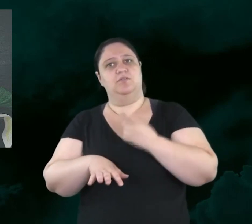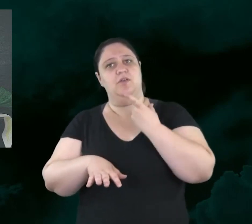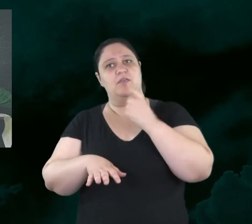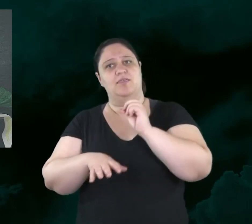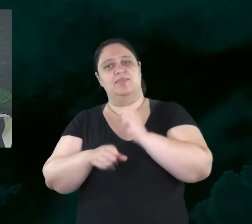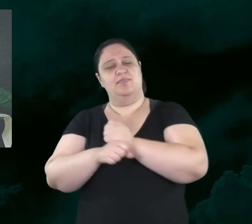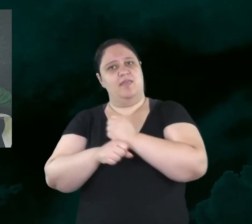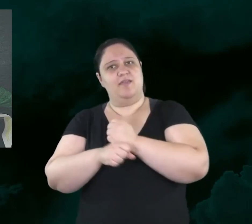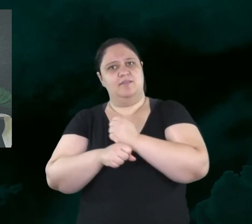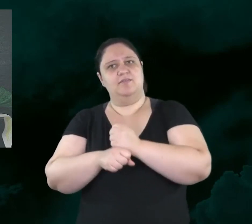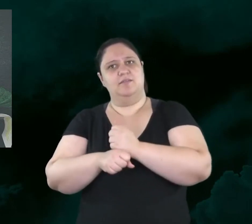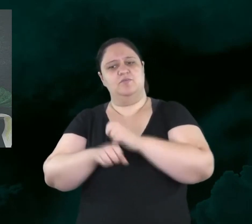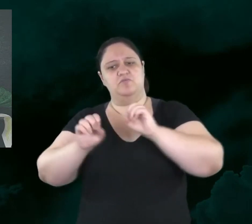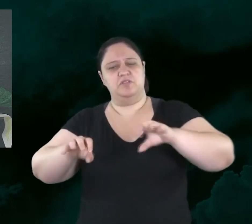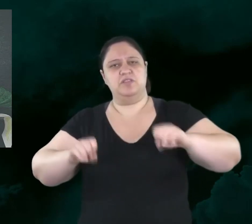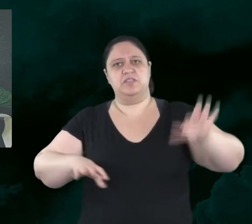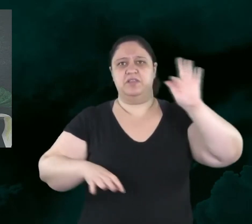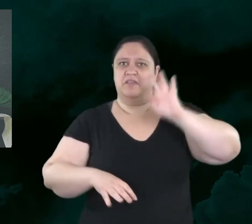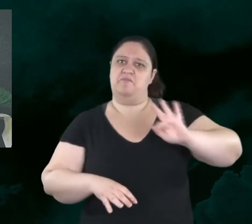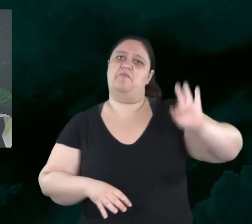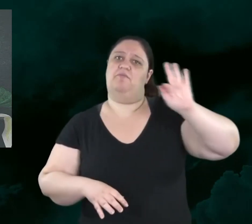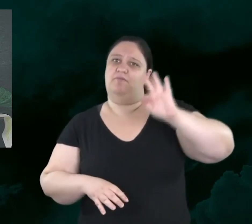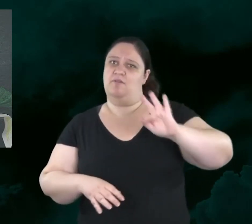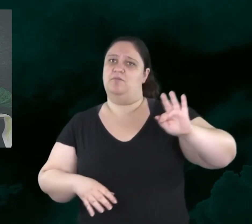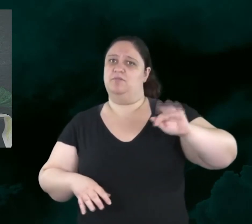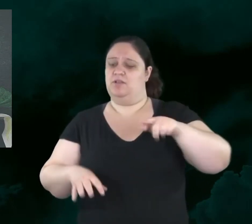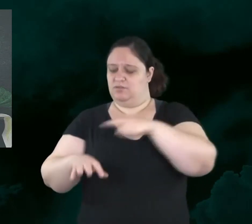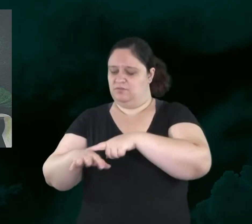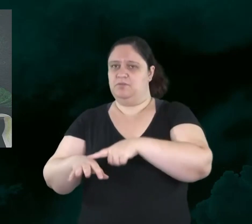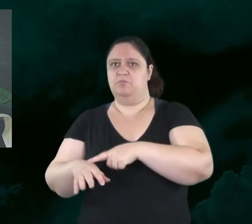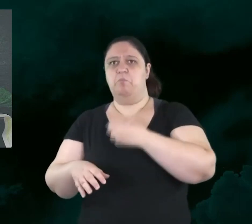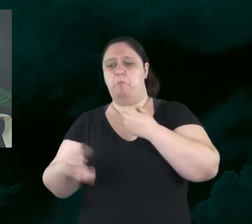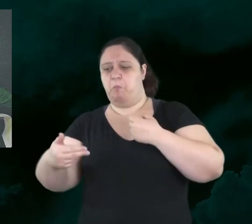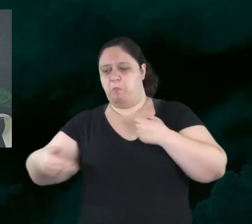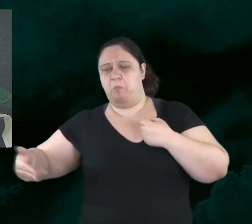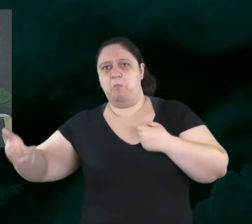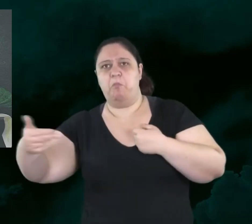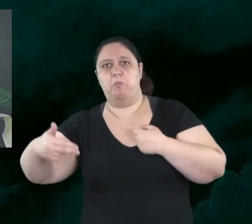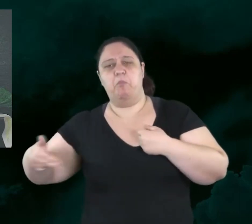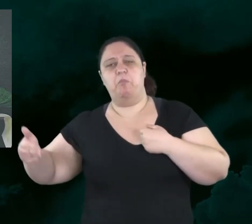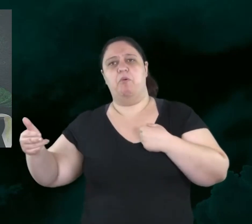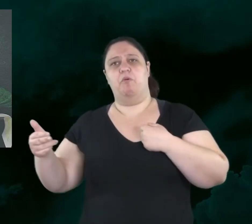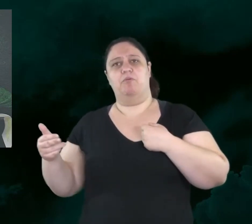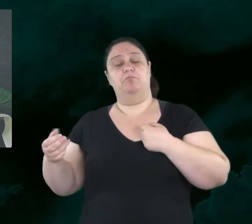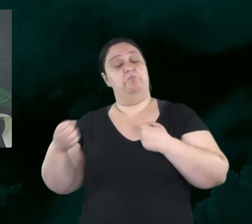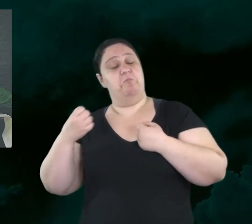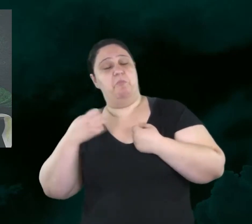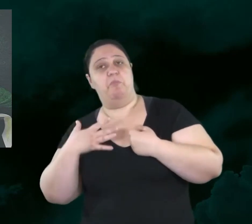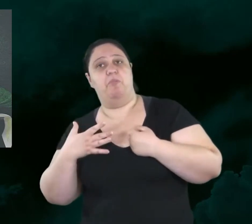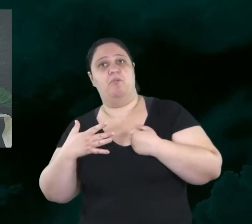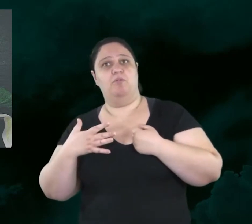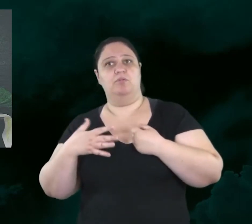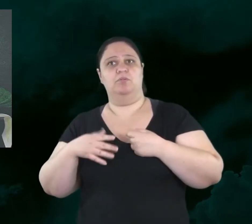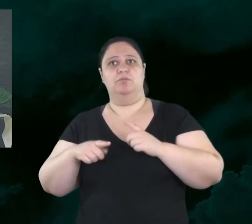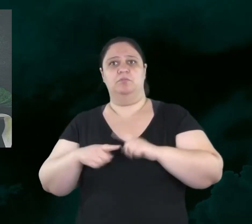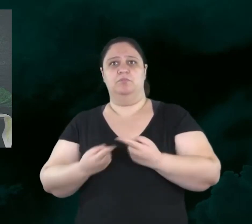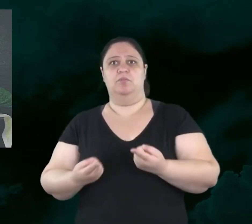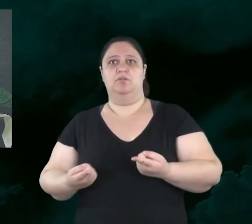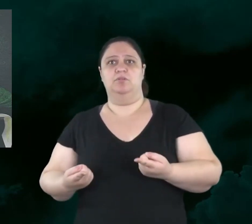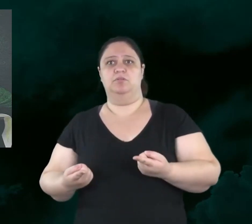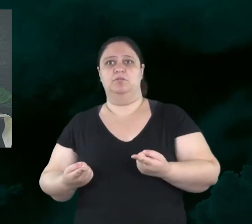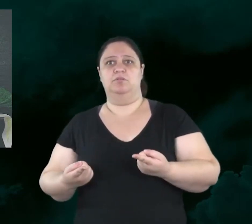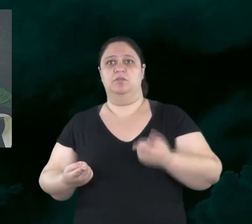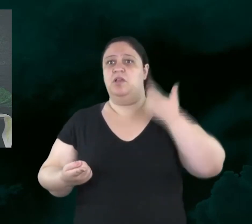professor universitário. Eu tenho essa mão boa para fazer ilustrações na lousa. E, de repente, isso